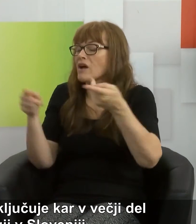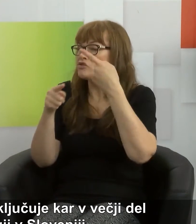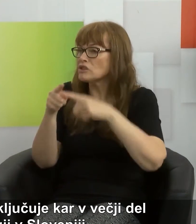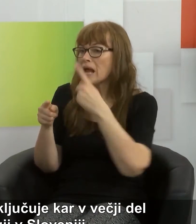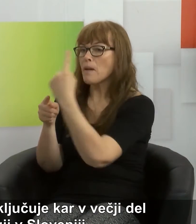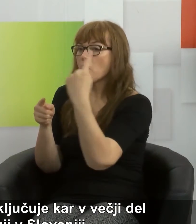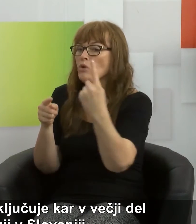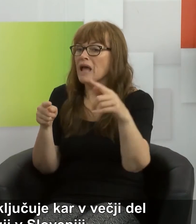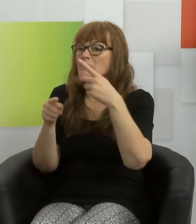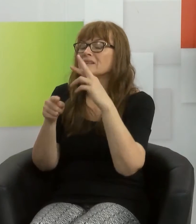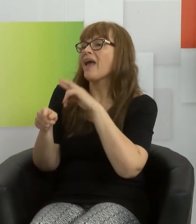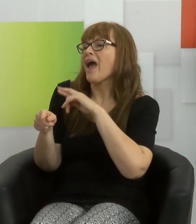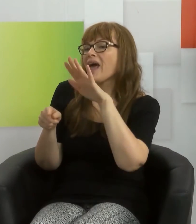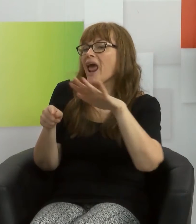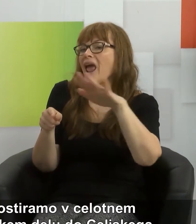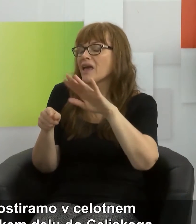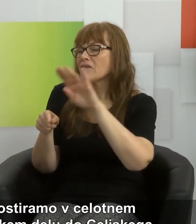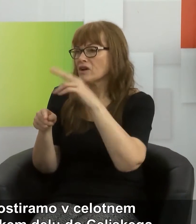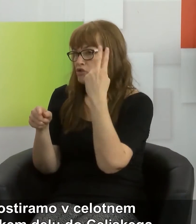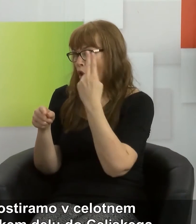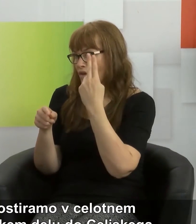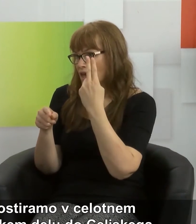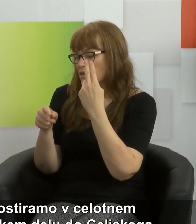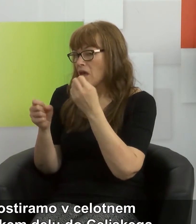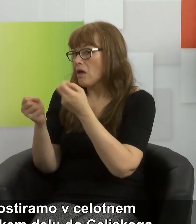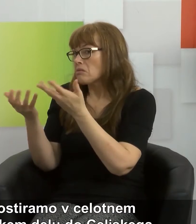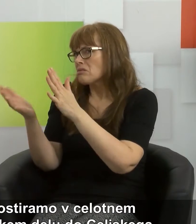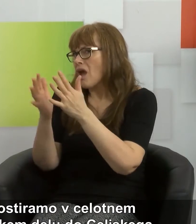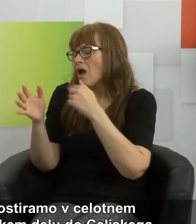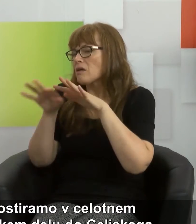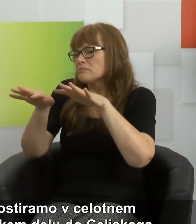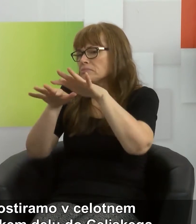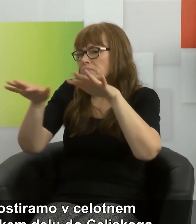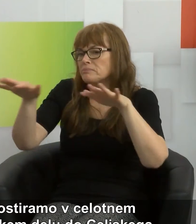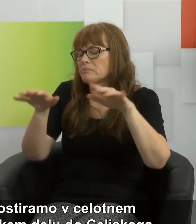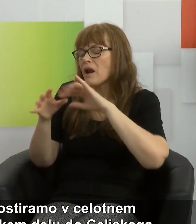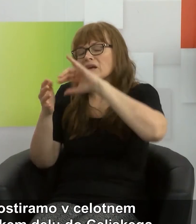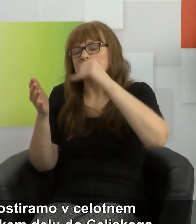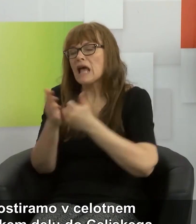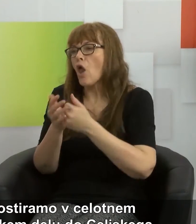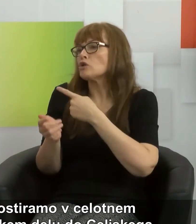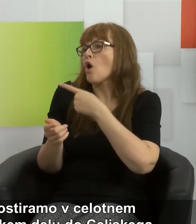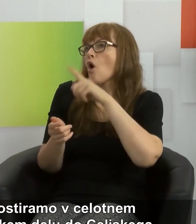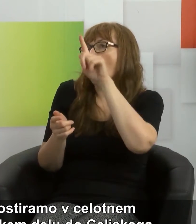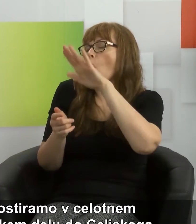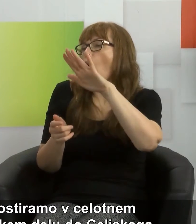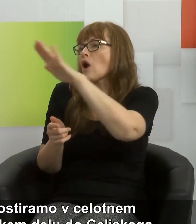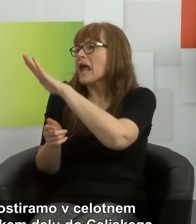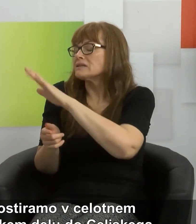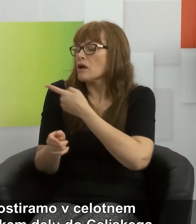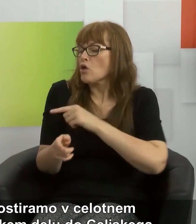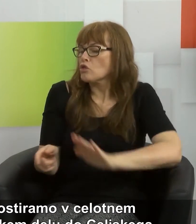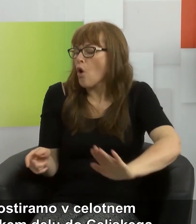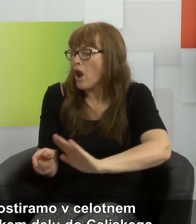posameznih regij v Sloveniji, tako da se nekje razprostiramo v celotnem gorenjskem delu,